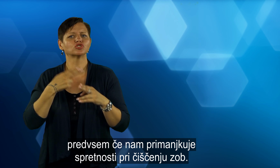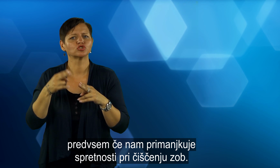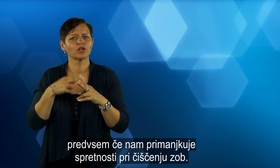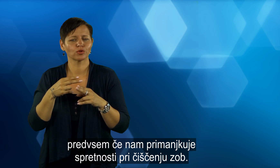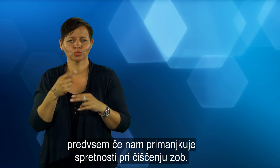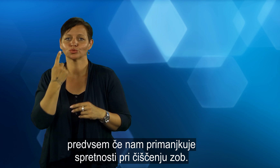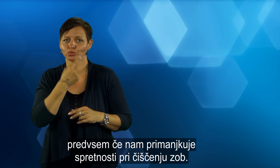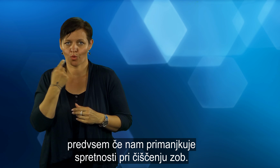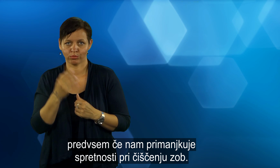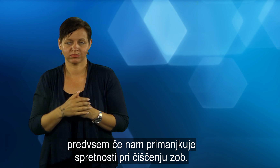zob.